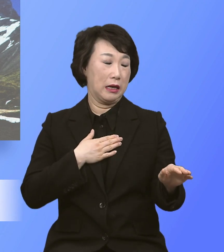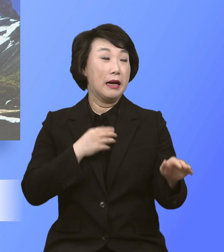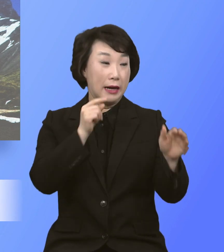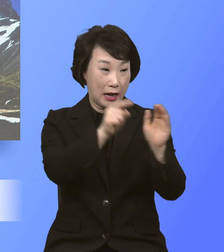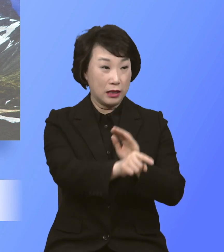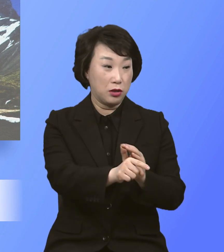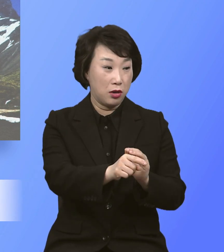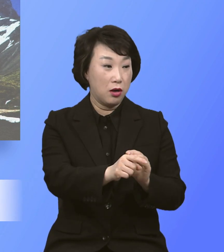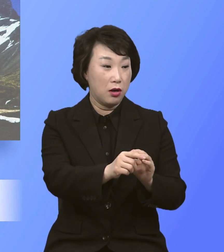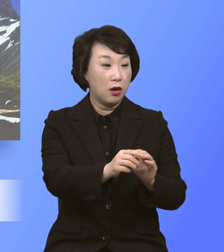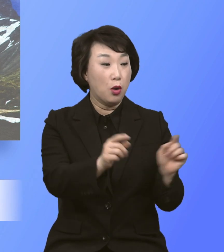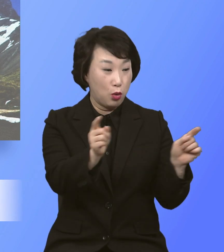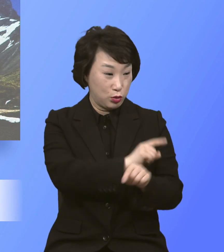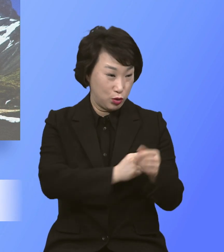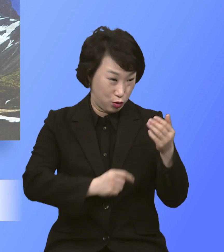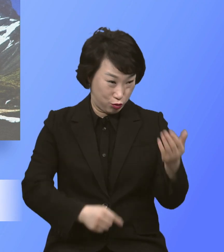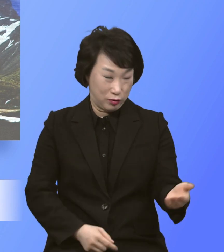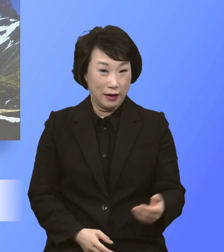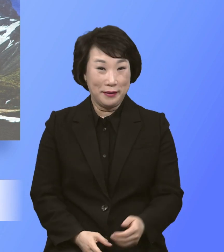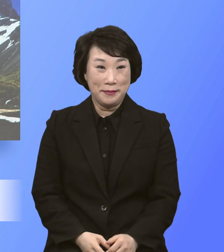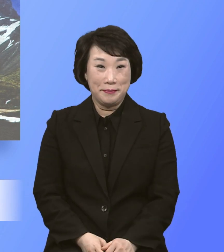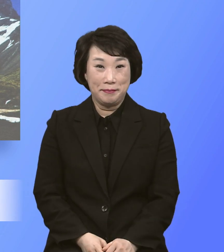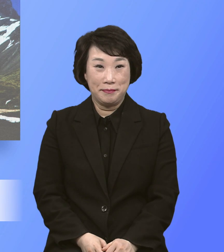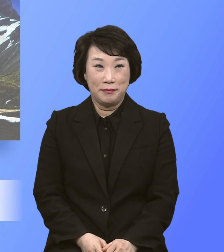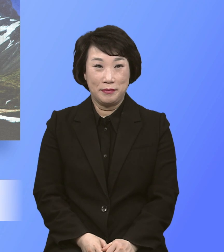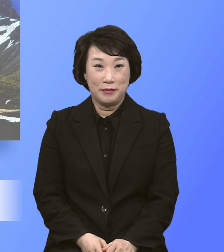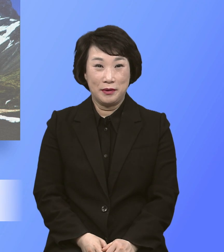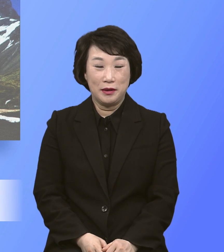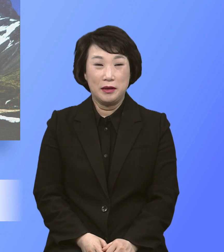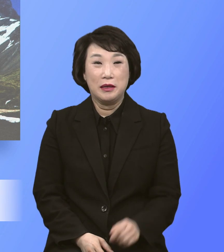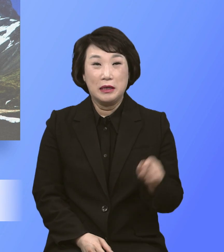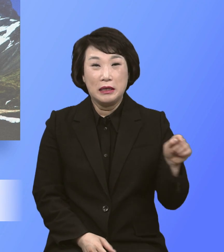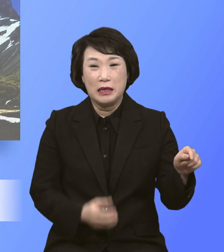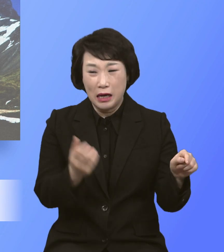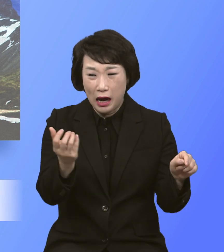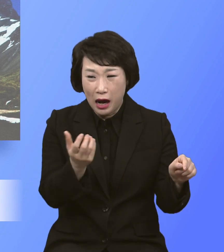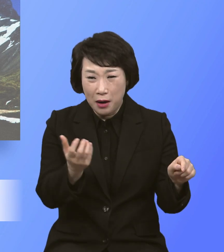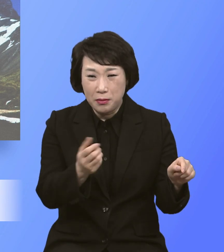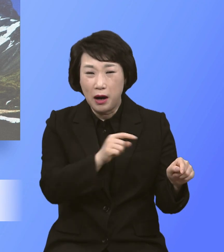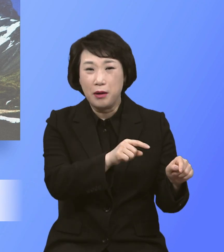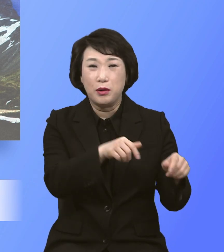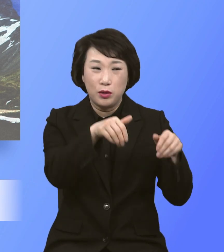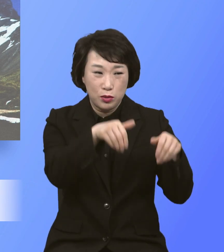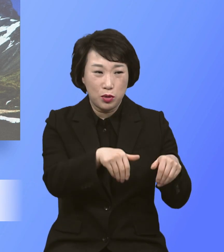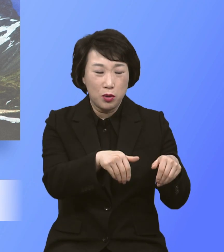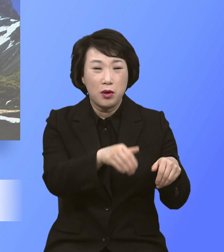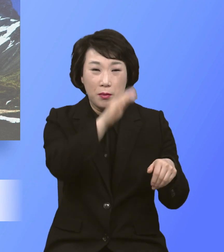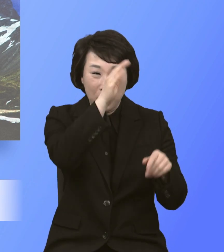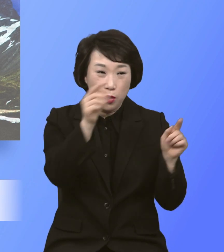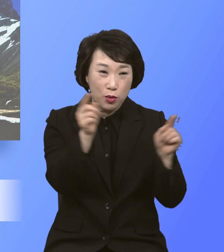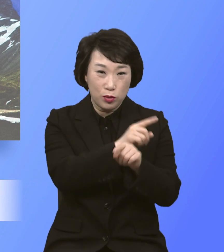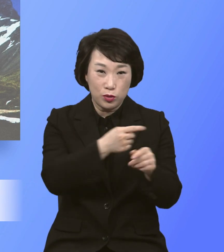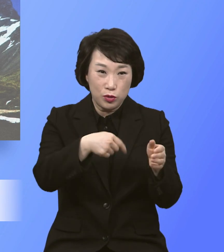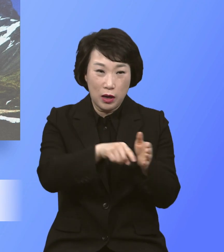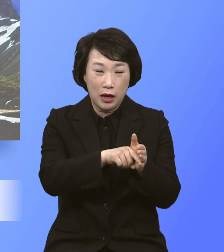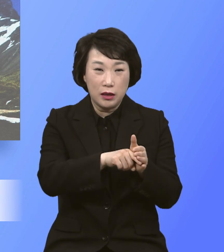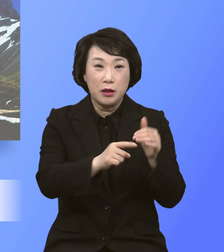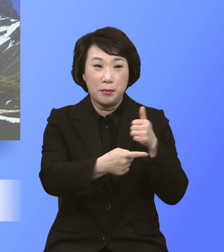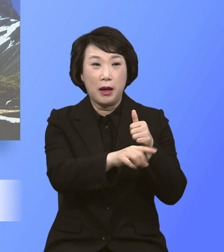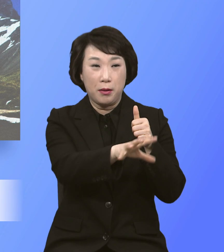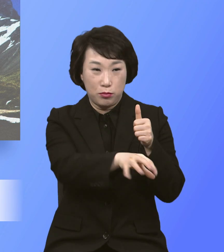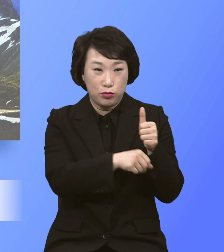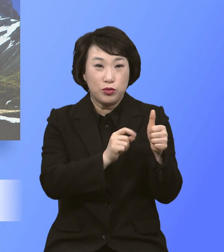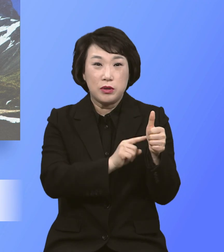내가 가서 고쳐주리라. 그 괴로운 그 하인을 고치기 위한 이